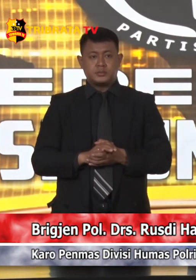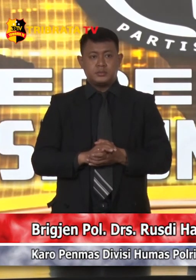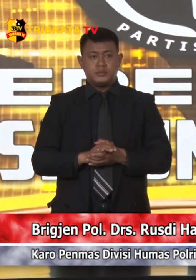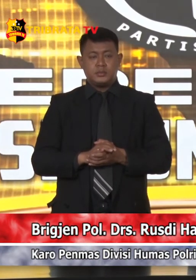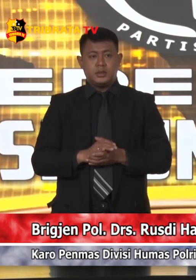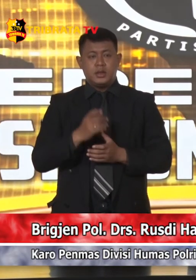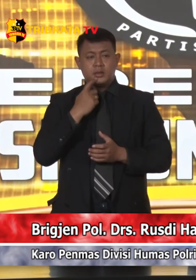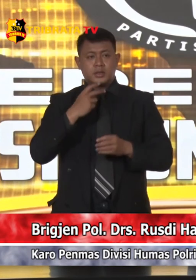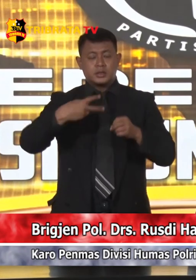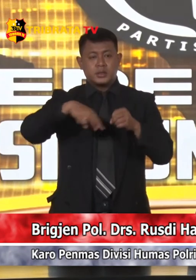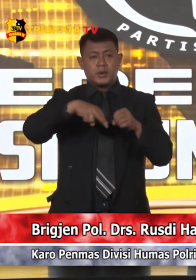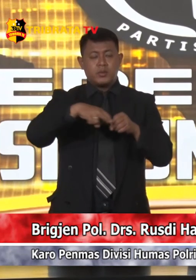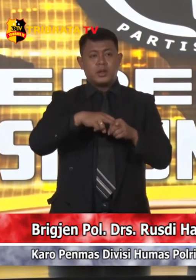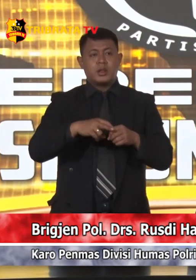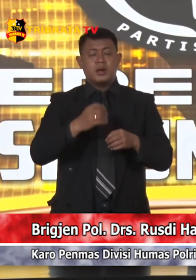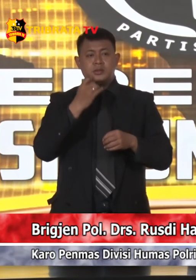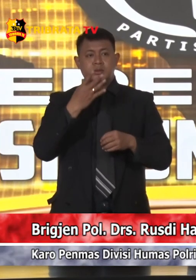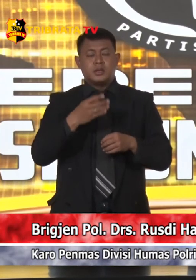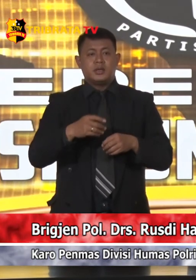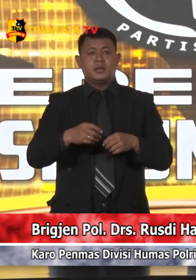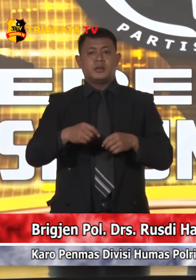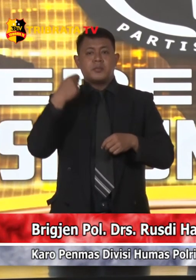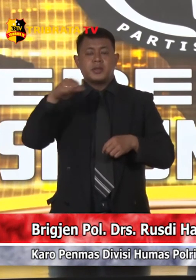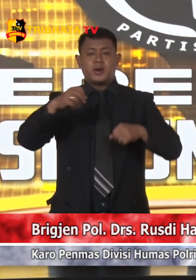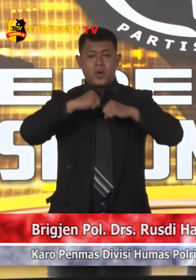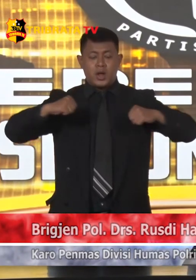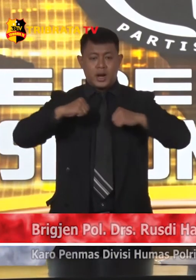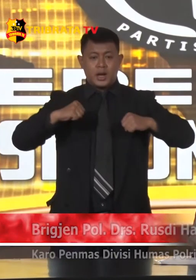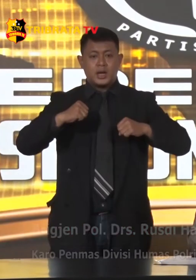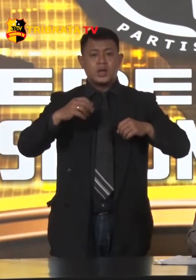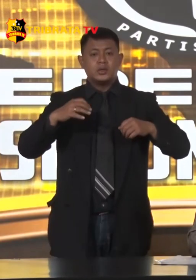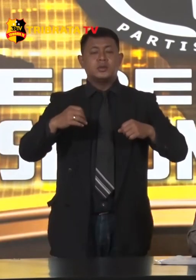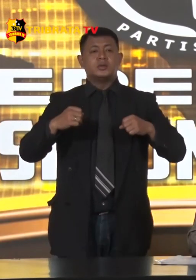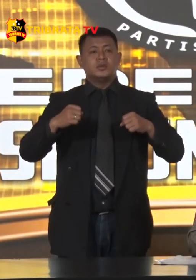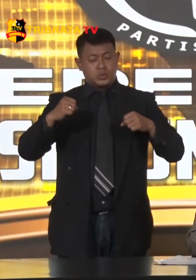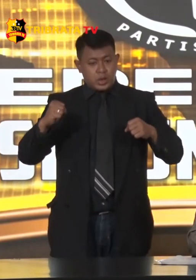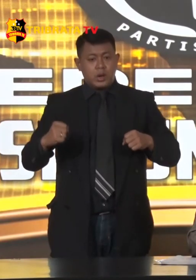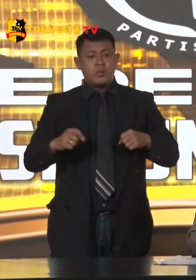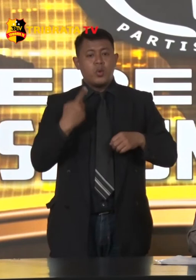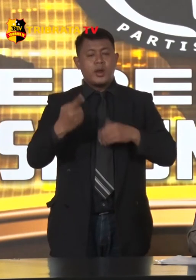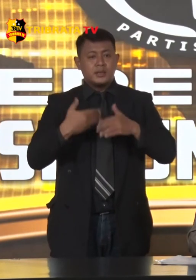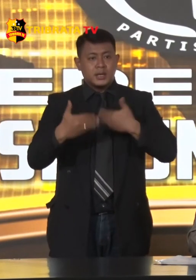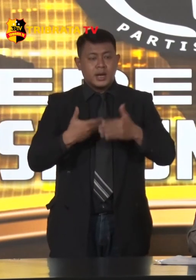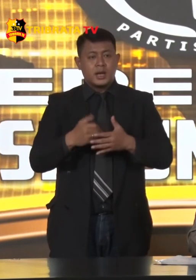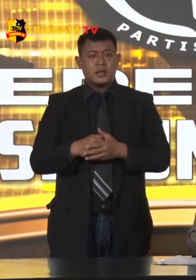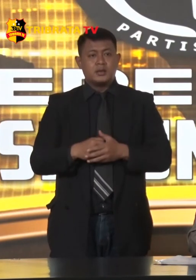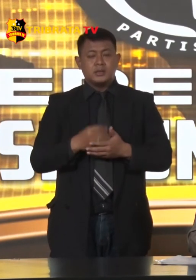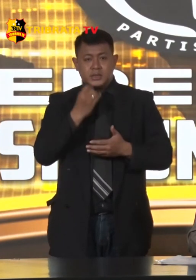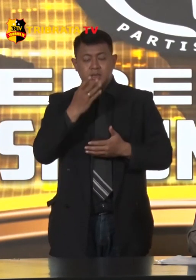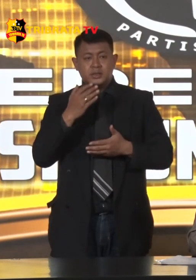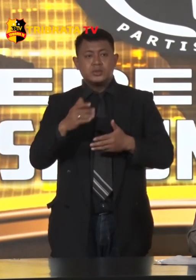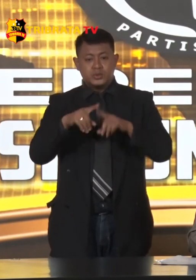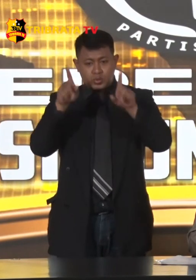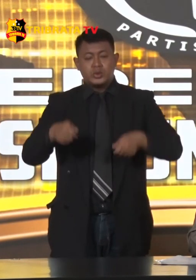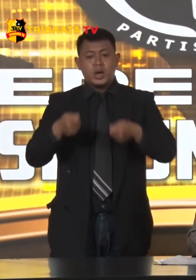Lanjutan soal sepak bola tadi, izin Piala Menpora yang kabarnya sudah akan mulai diselenggarakan, sejauh ini seperti apa Pak lanjutannya? Sudah, izin sudah